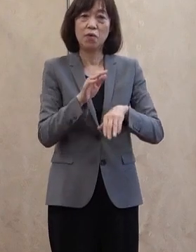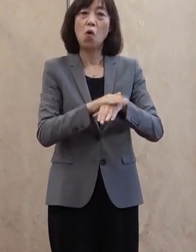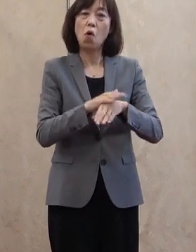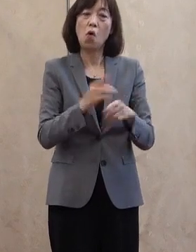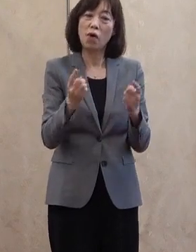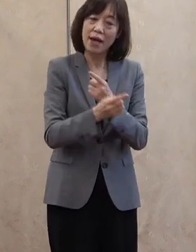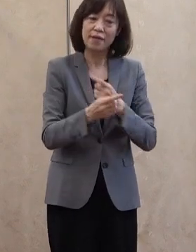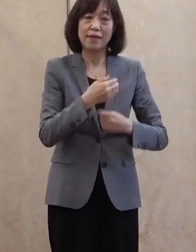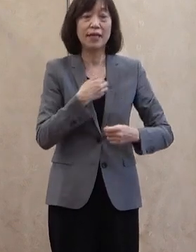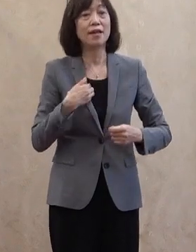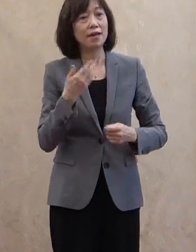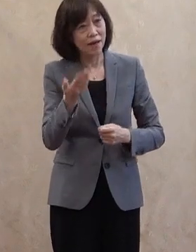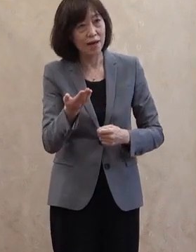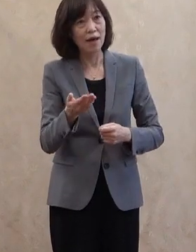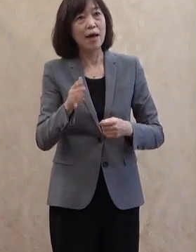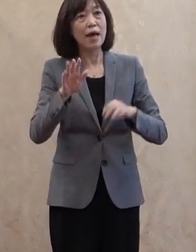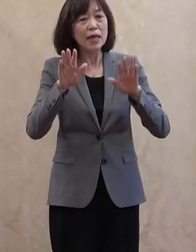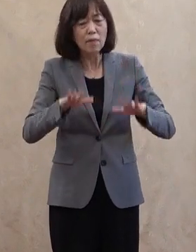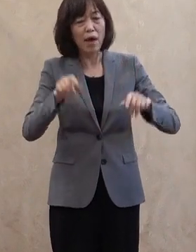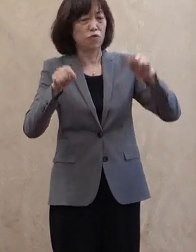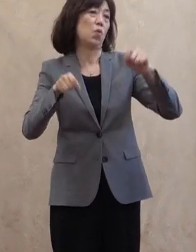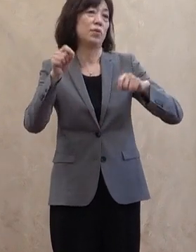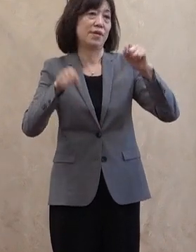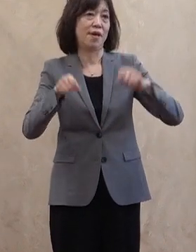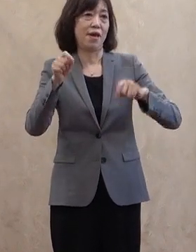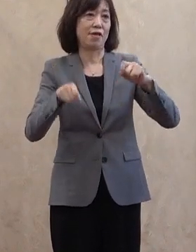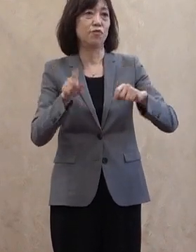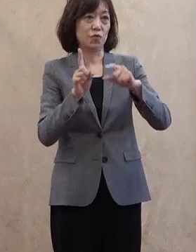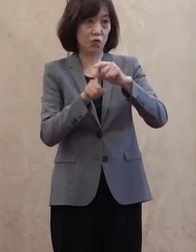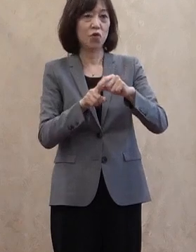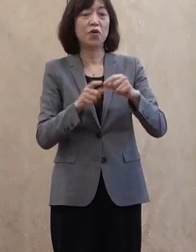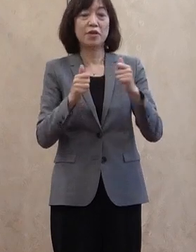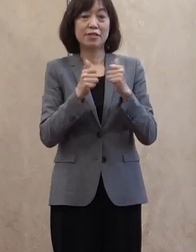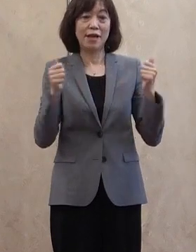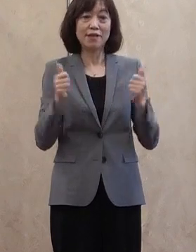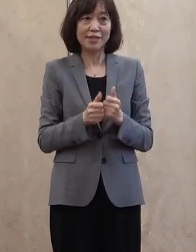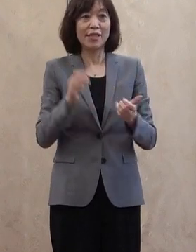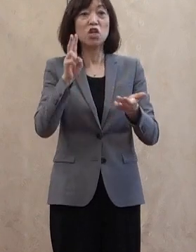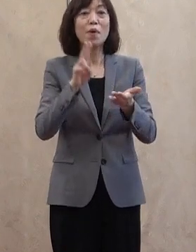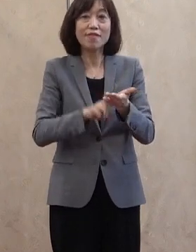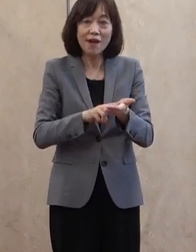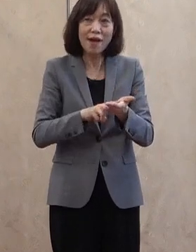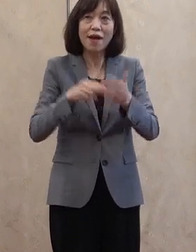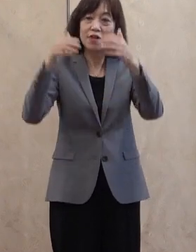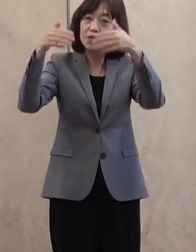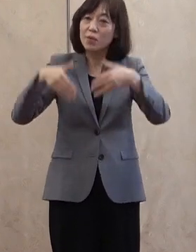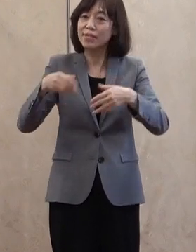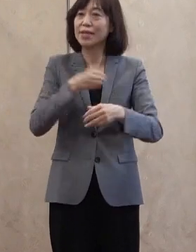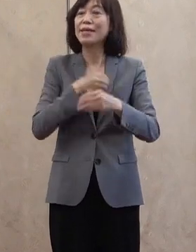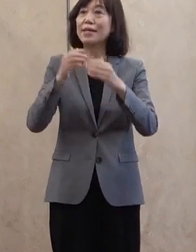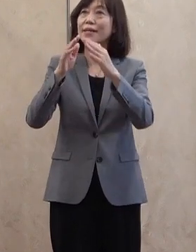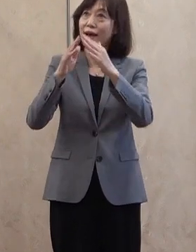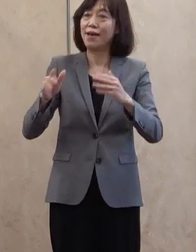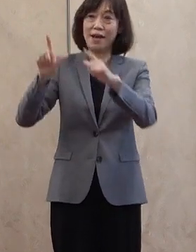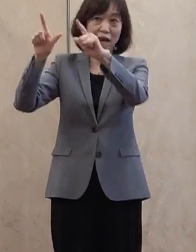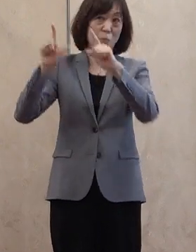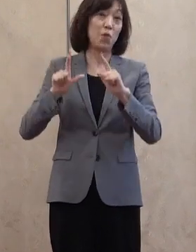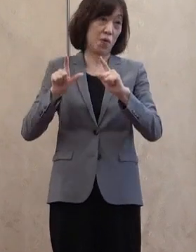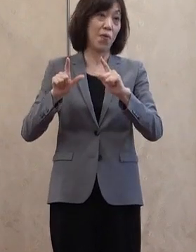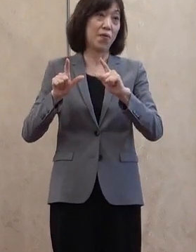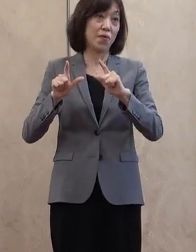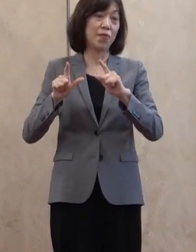まあ、まさに今調整をしているところですので、正式に決まれば組織委員会から発表があると思います